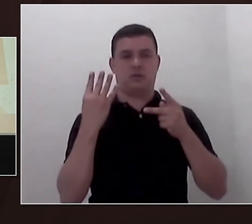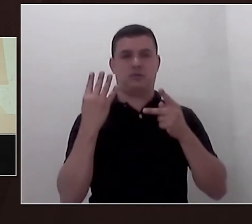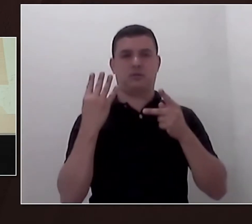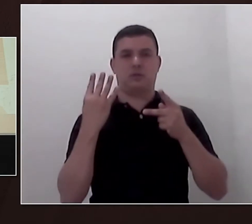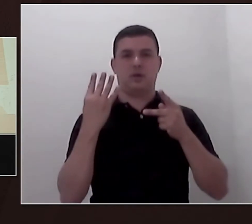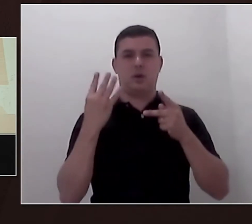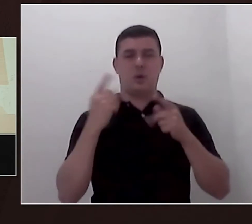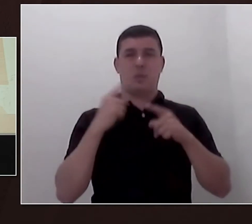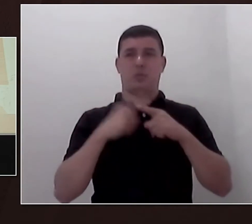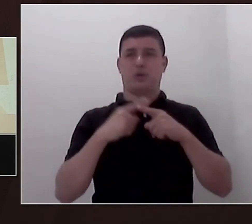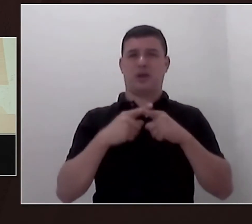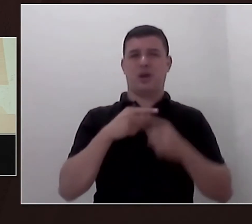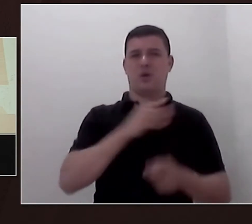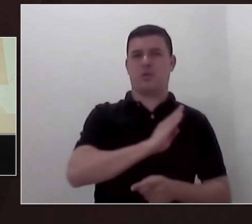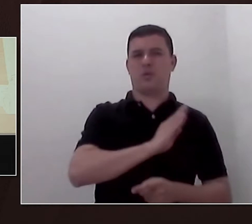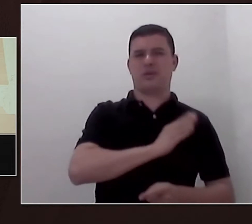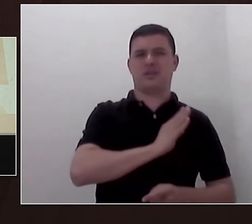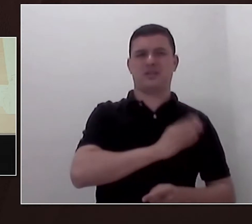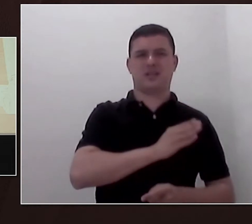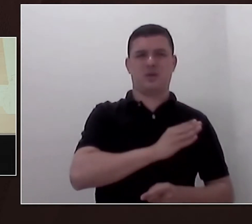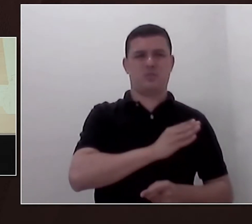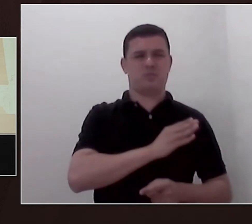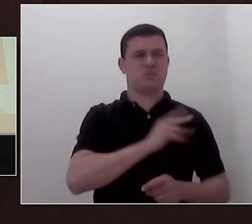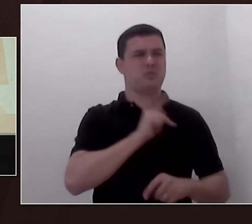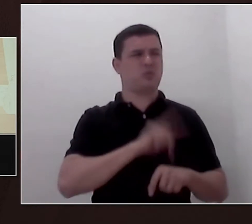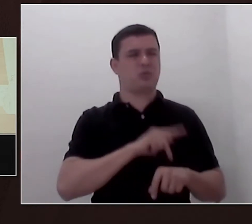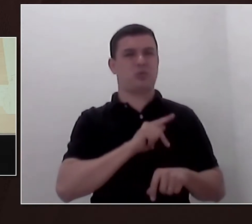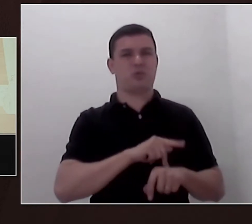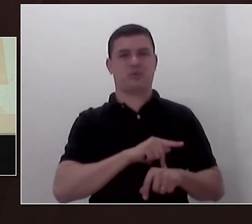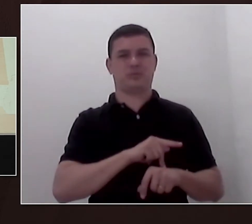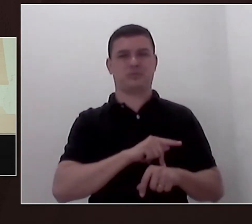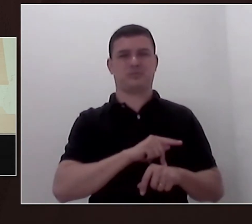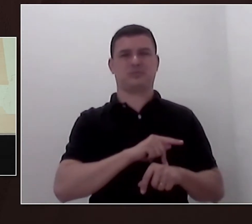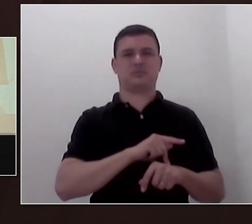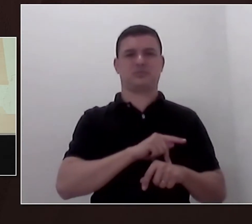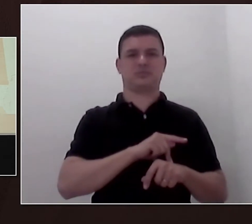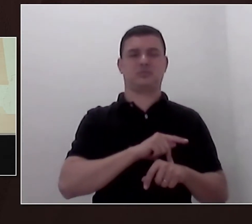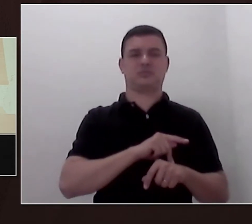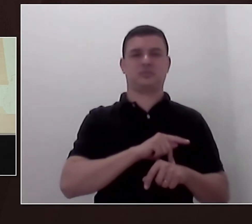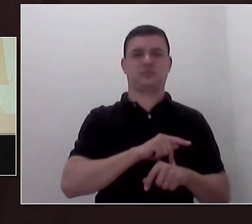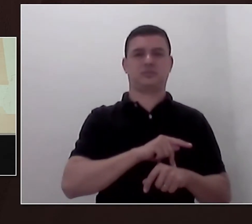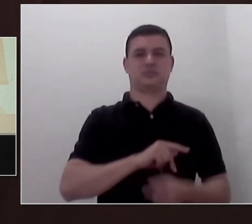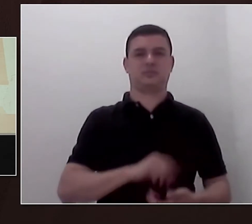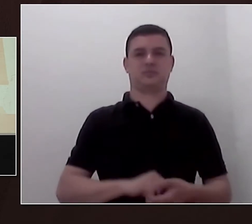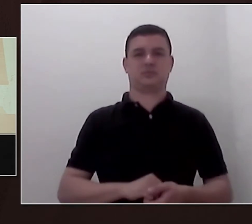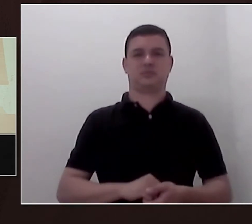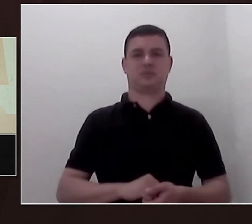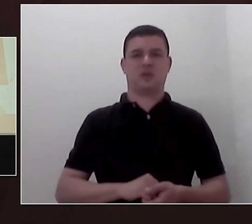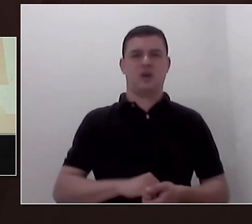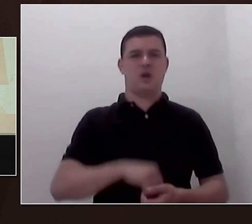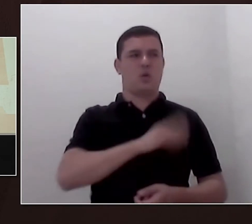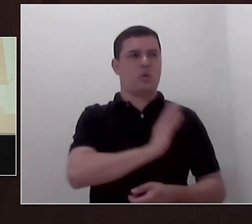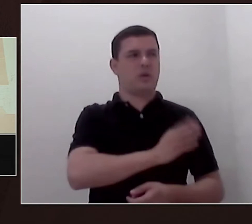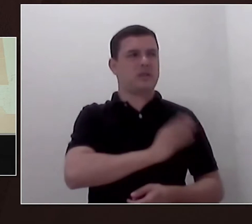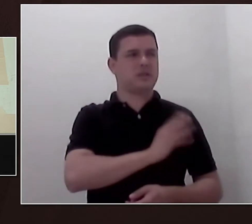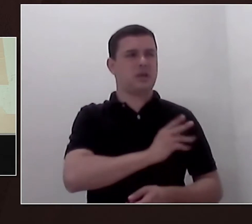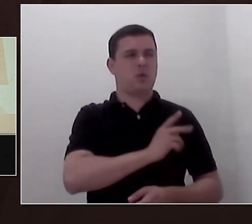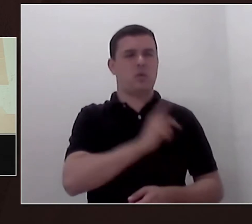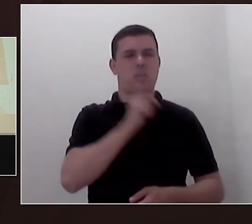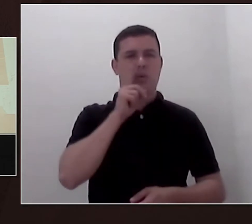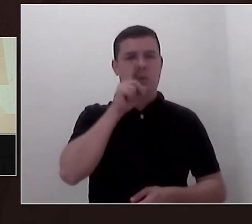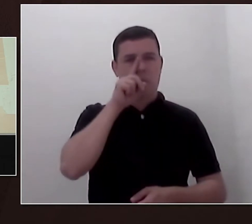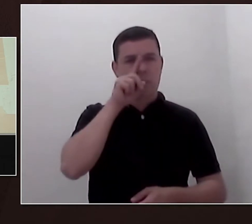coração deles está endurecido, gordo, né? E eles né? Eu não quero que eles sejam por